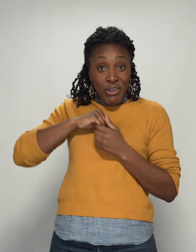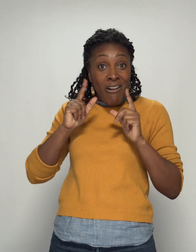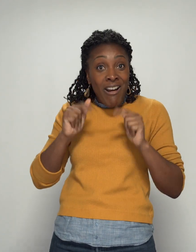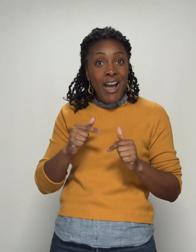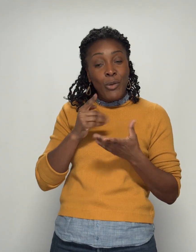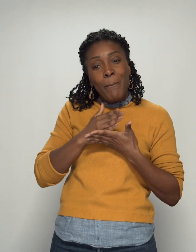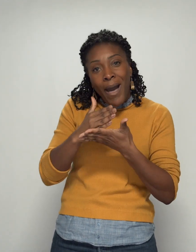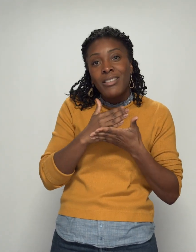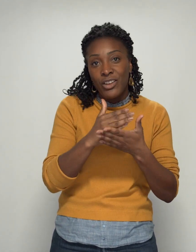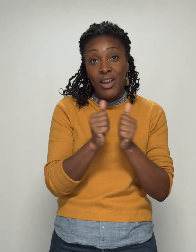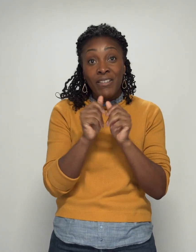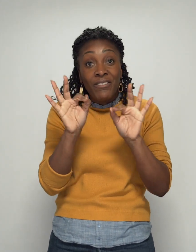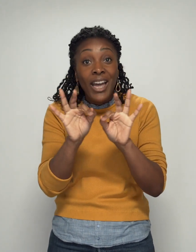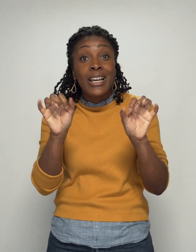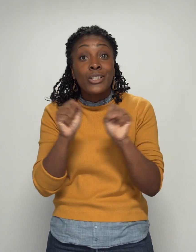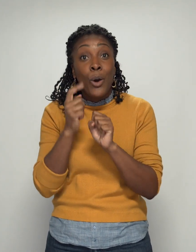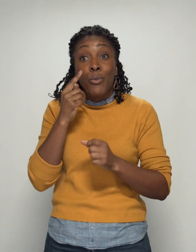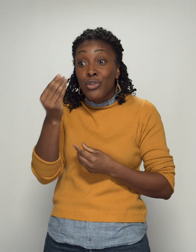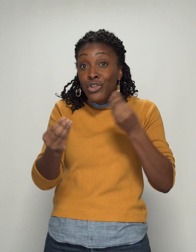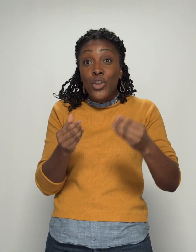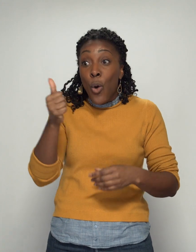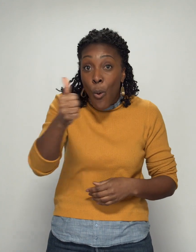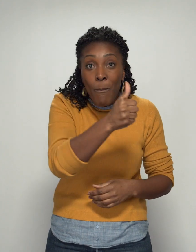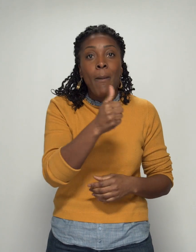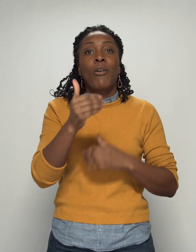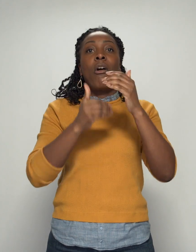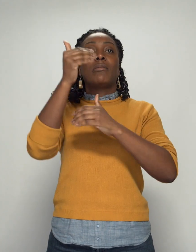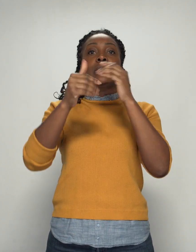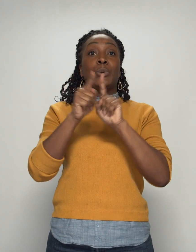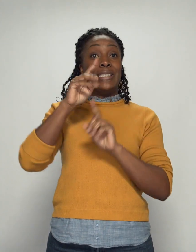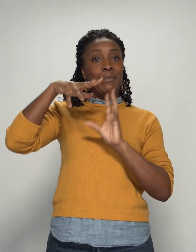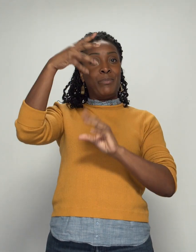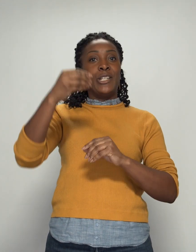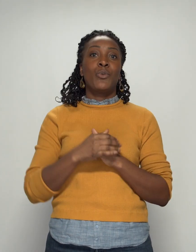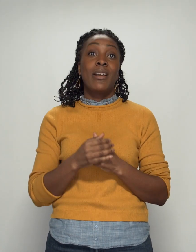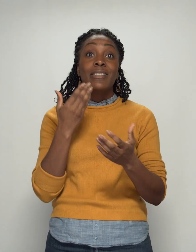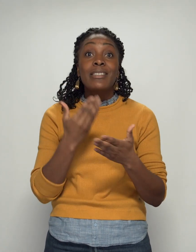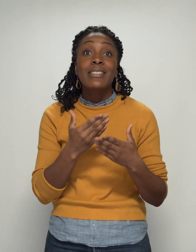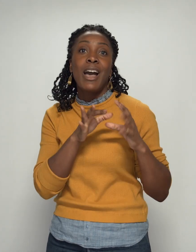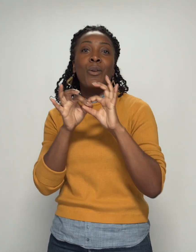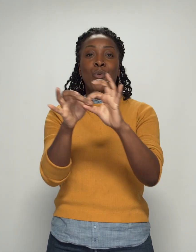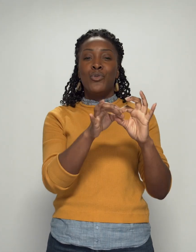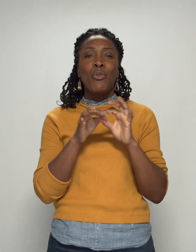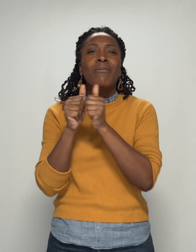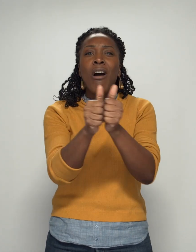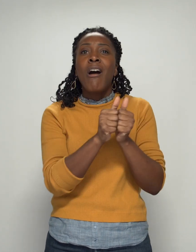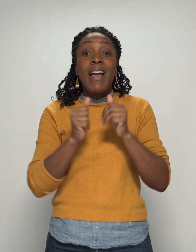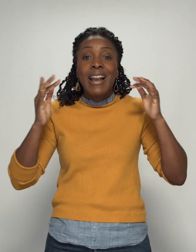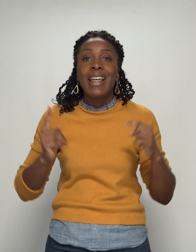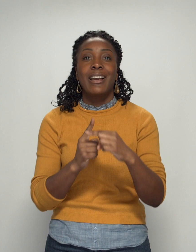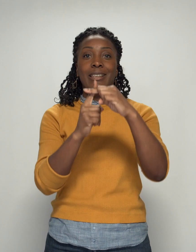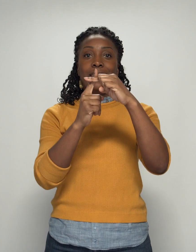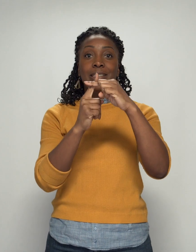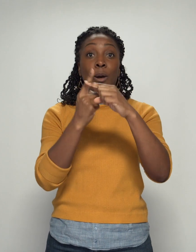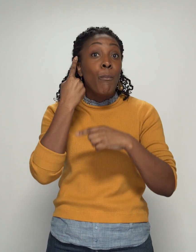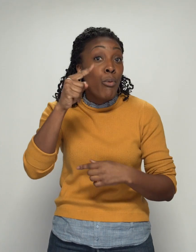tu dois partager à ton frère et à ta sœur pour que eux grandissent spirituellement. Ainsi, la communion fraternelle, l'Église,